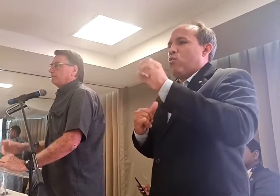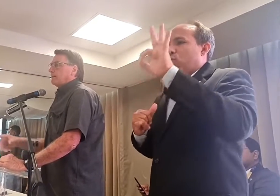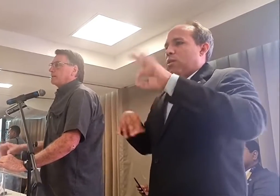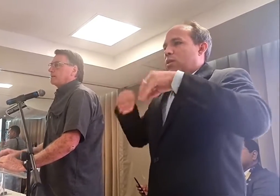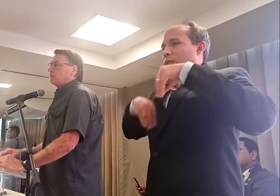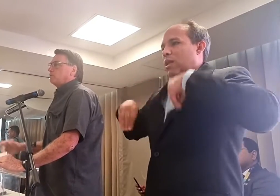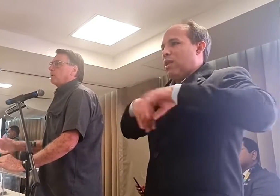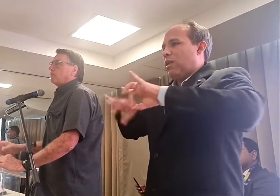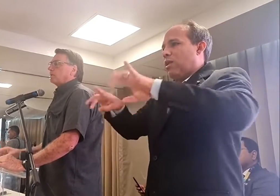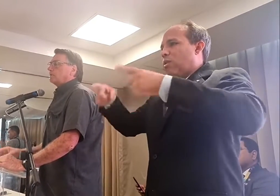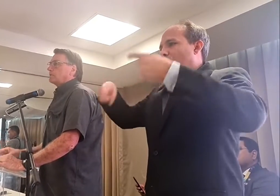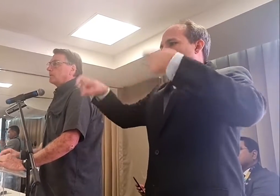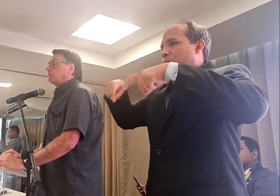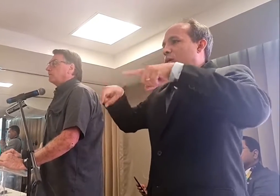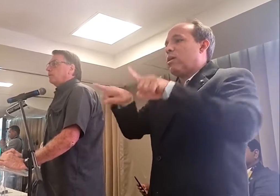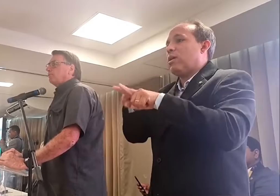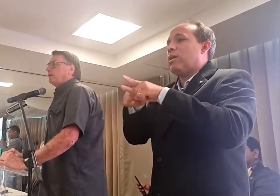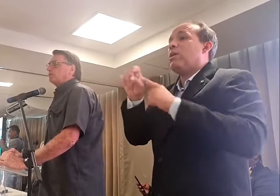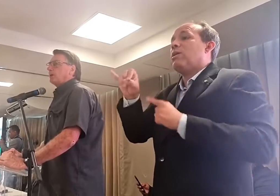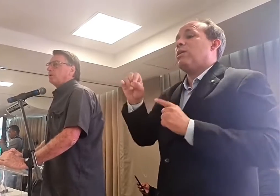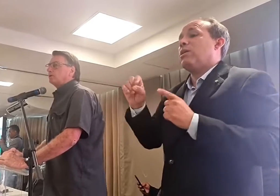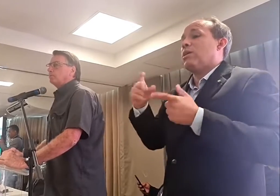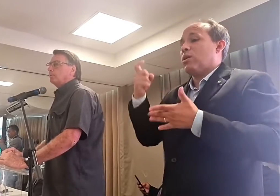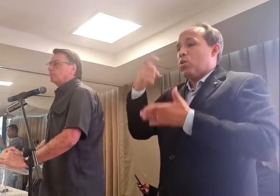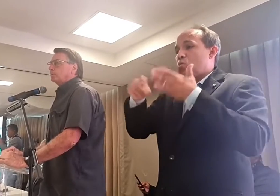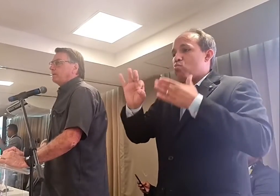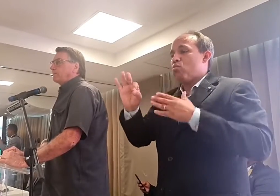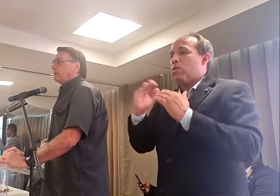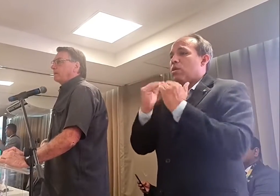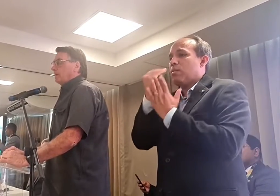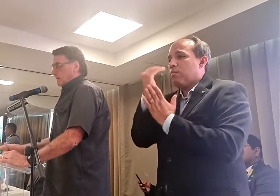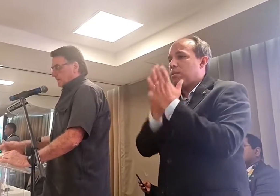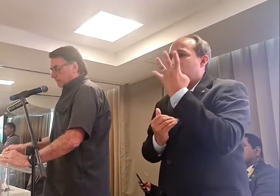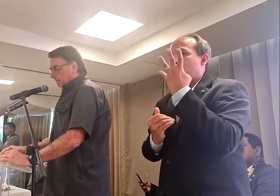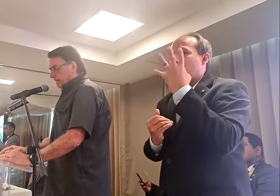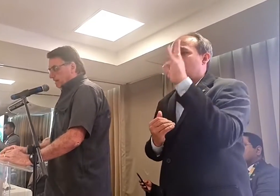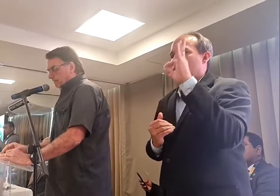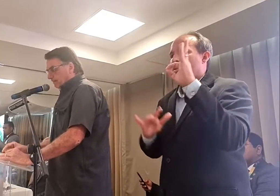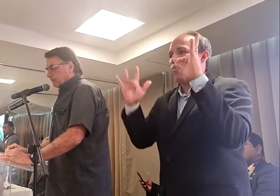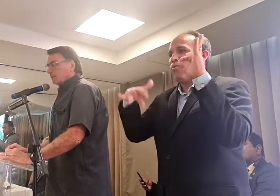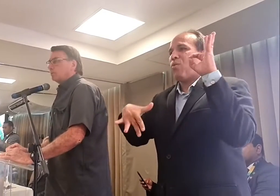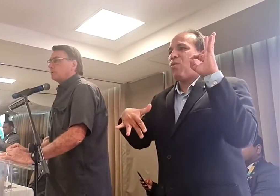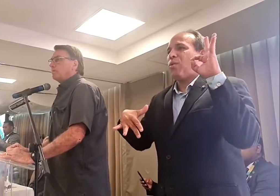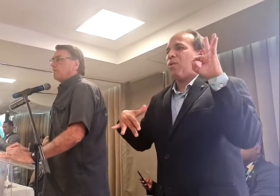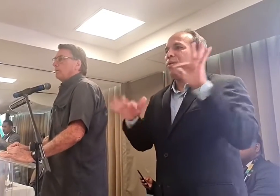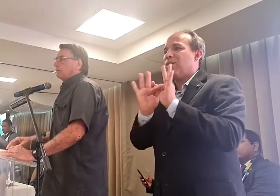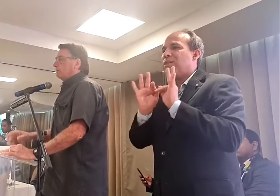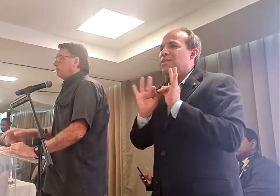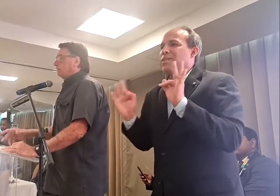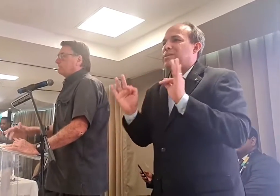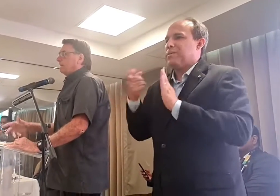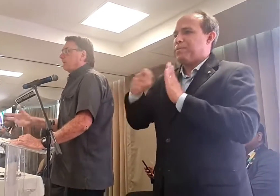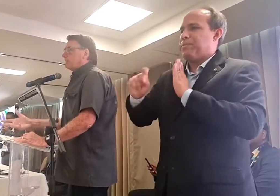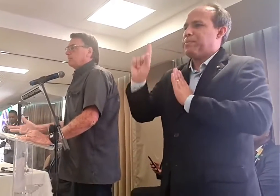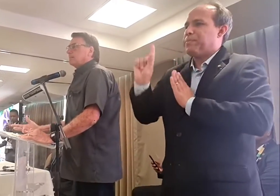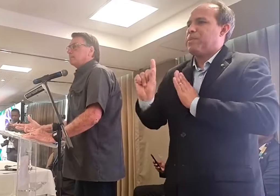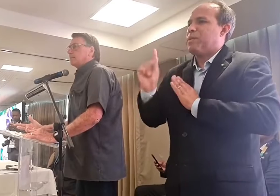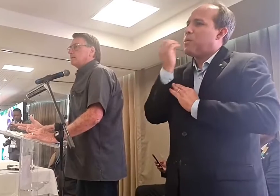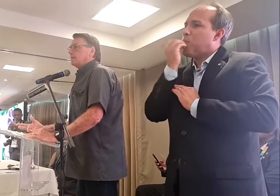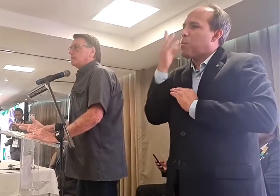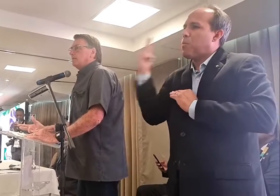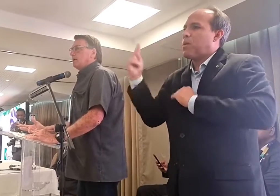desoneração passa a ser de 1 a 4% do faturamento bruto da empresa. Vai ser vantajoso e vamos dar mais